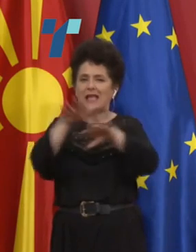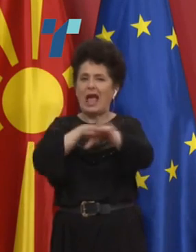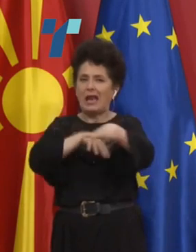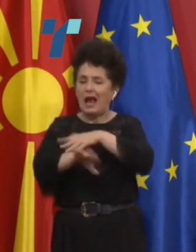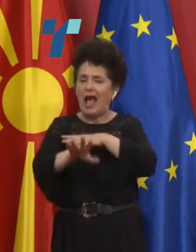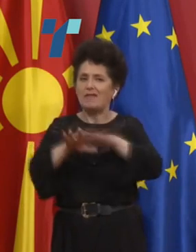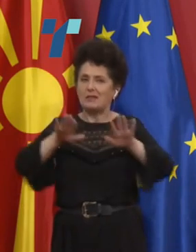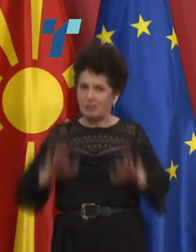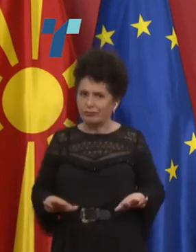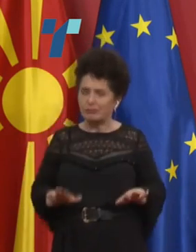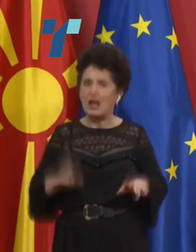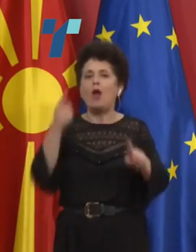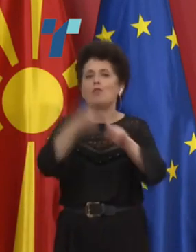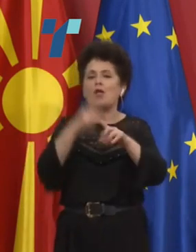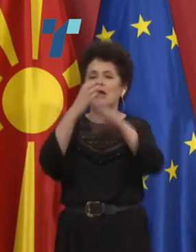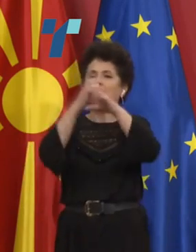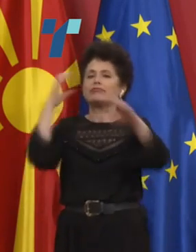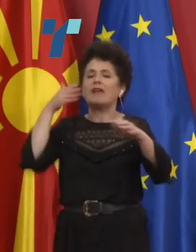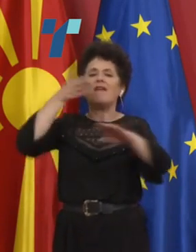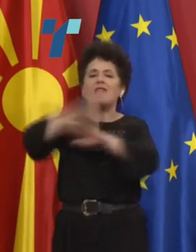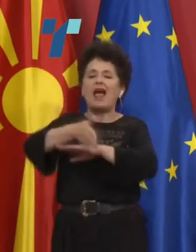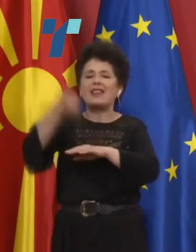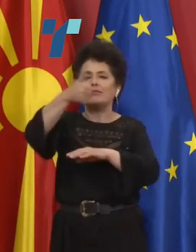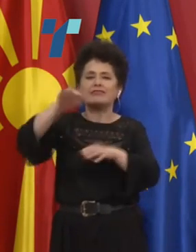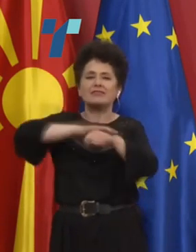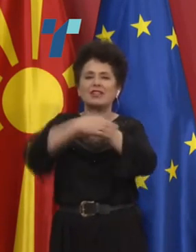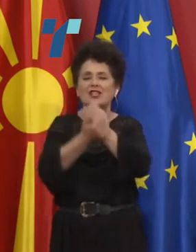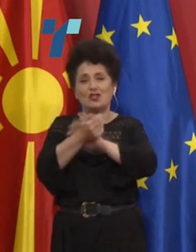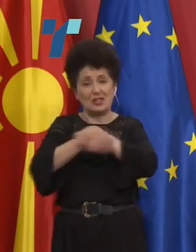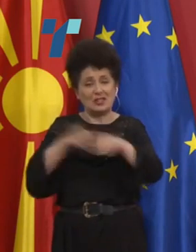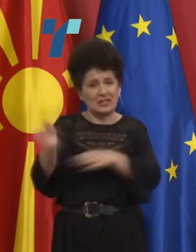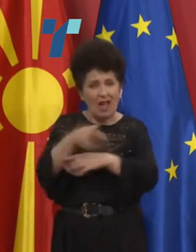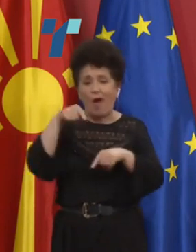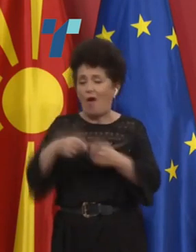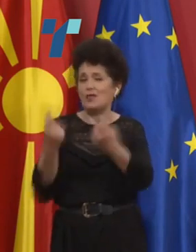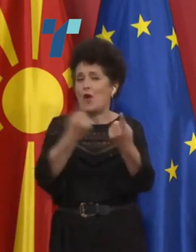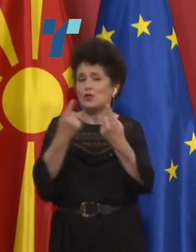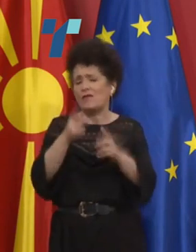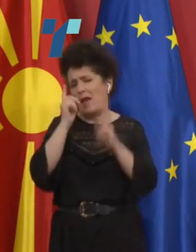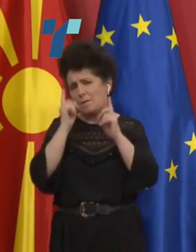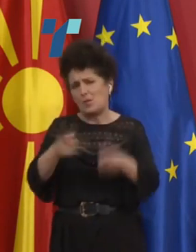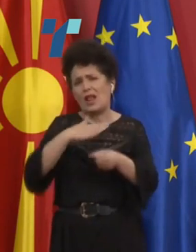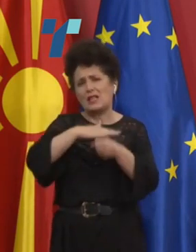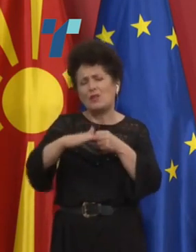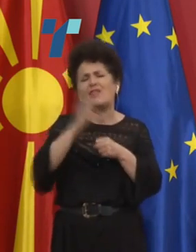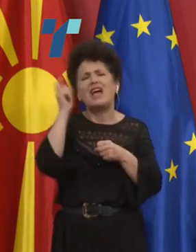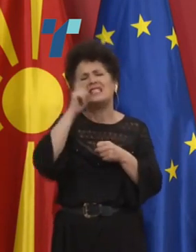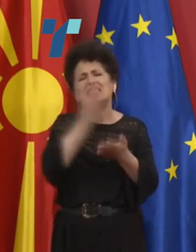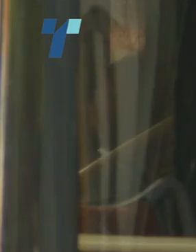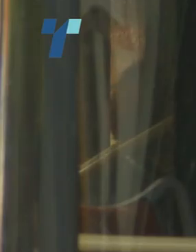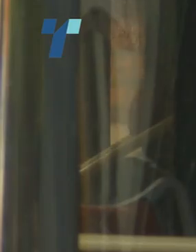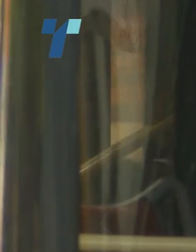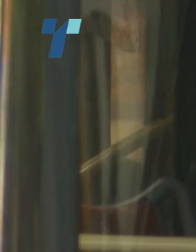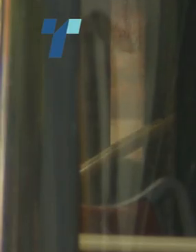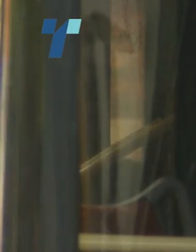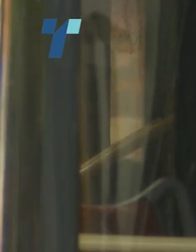и превозните средства да се дезинфекцираат. Транспортниот инспекторат извршил 151 надзор,